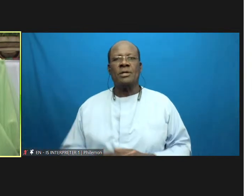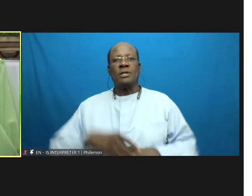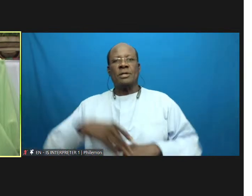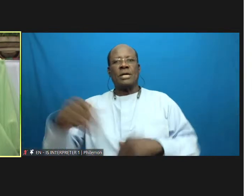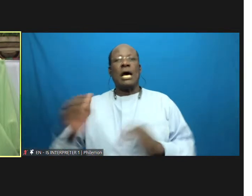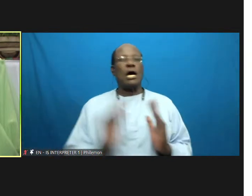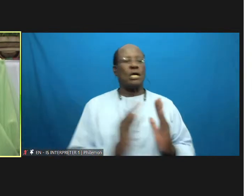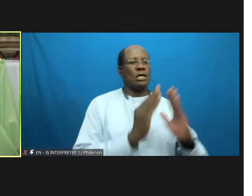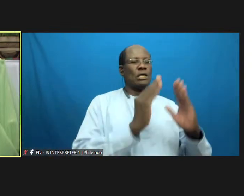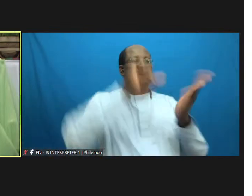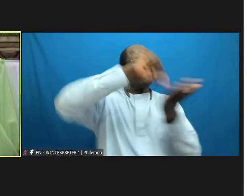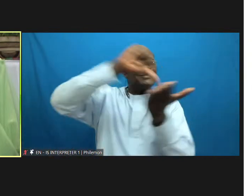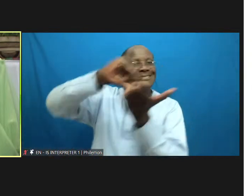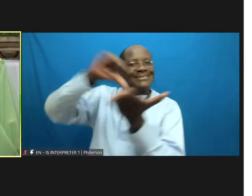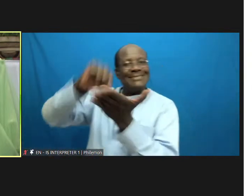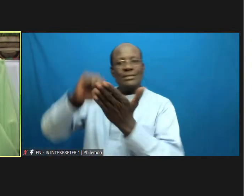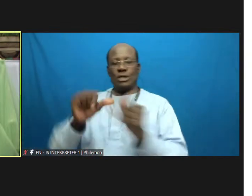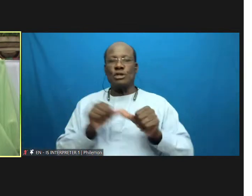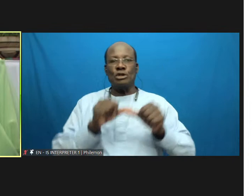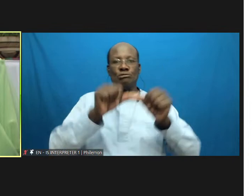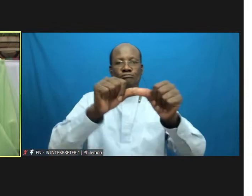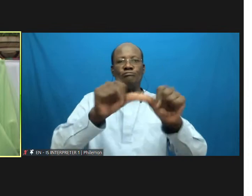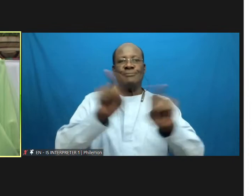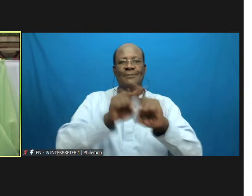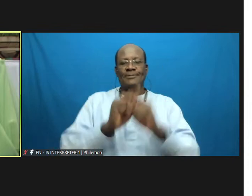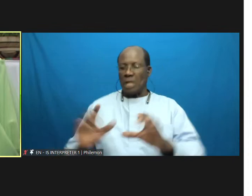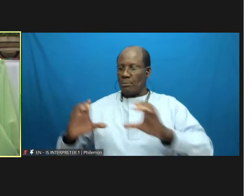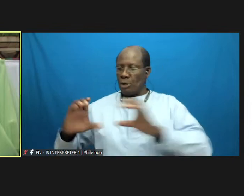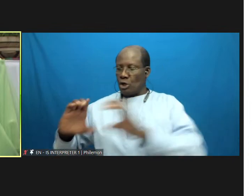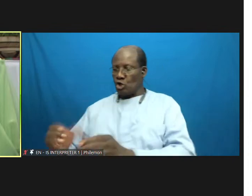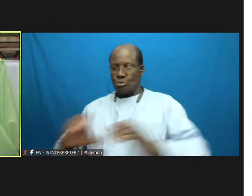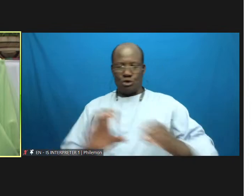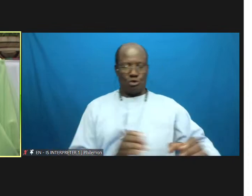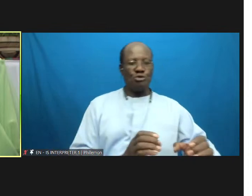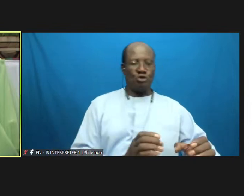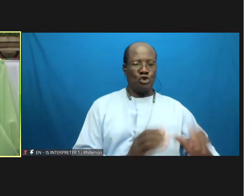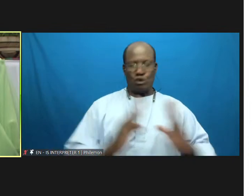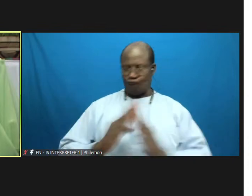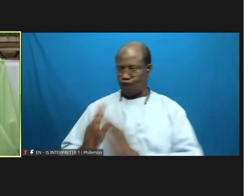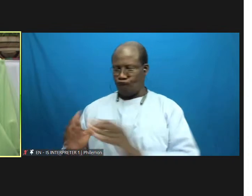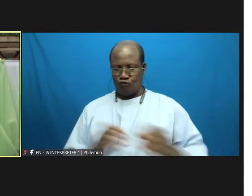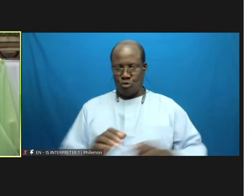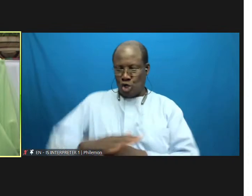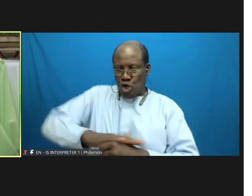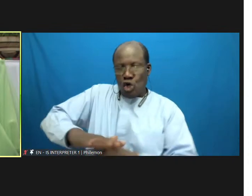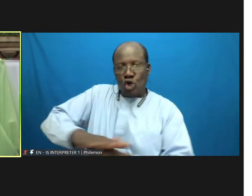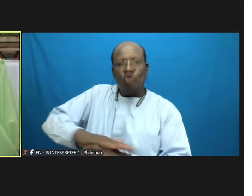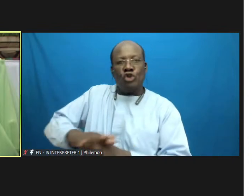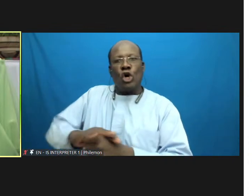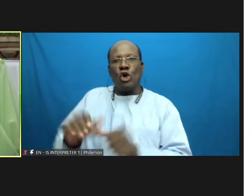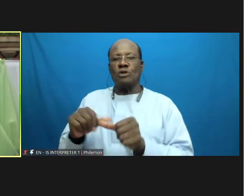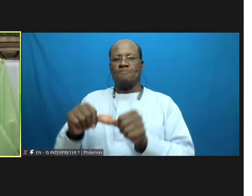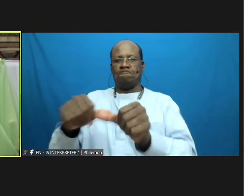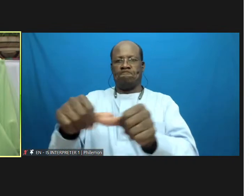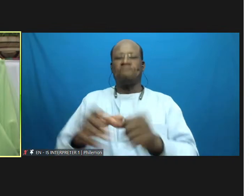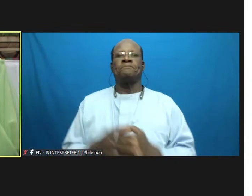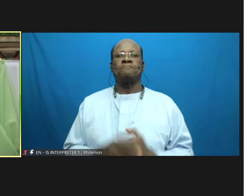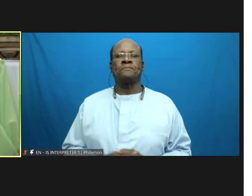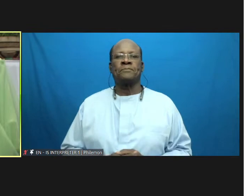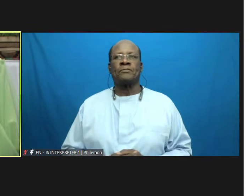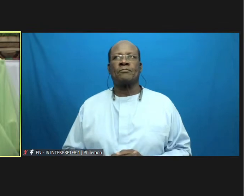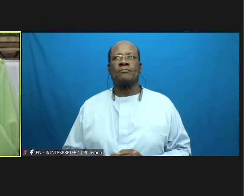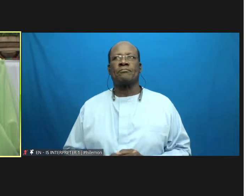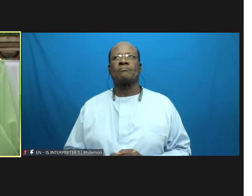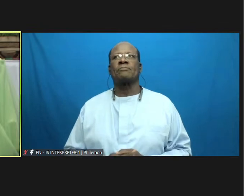et l'ODD 17 sur les partenariats. Je vais démarrer en invitant mon